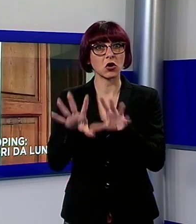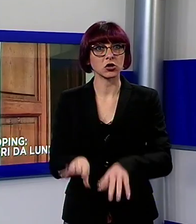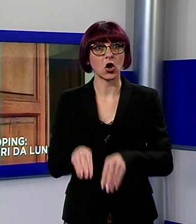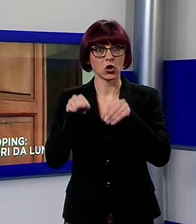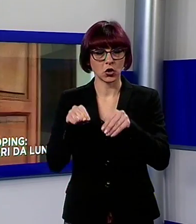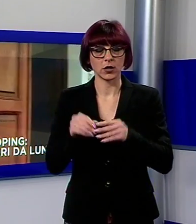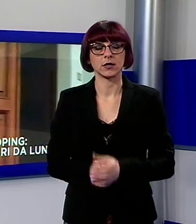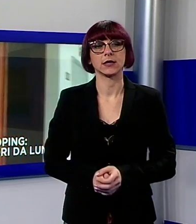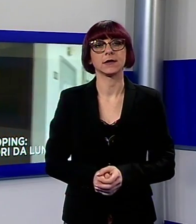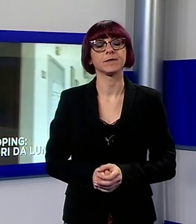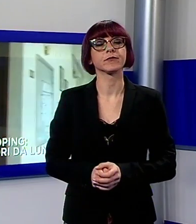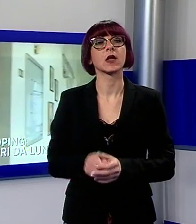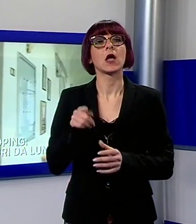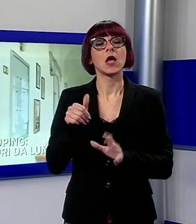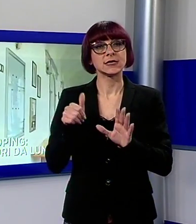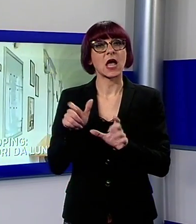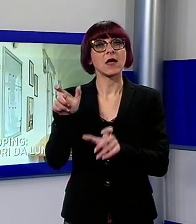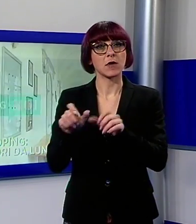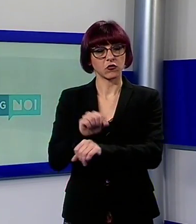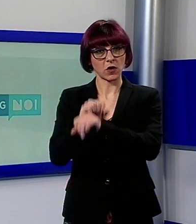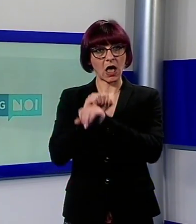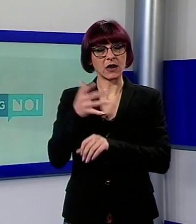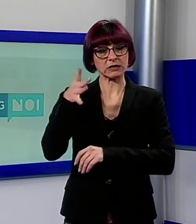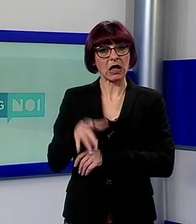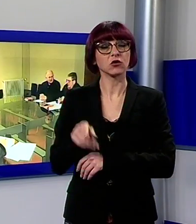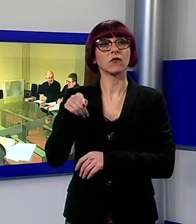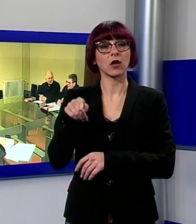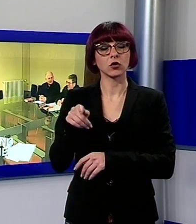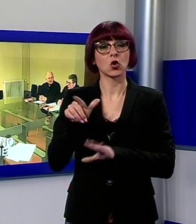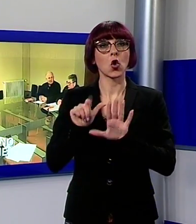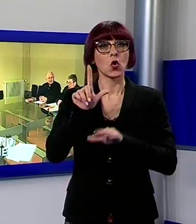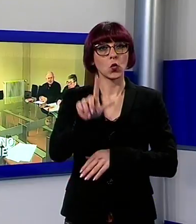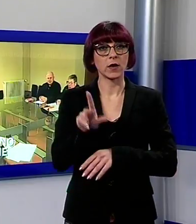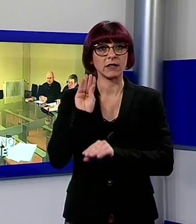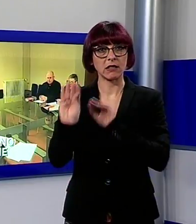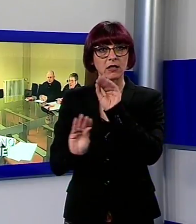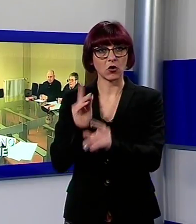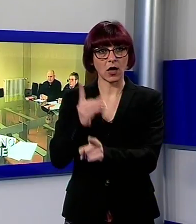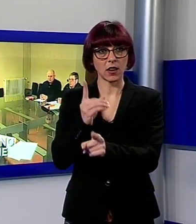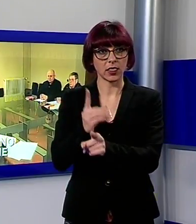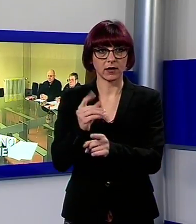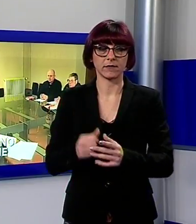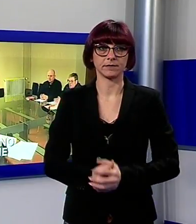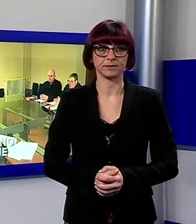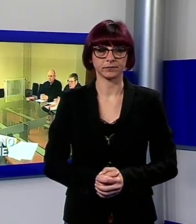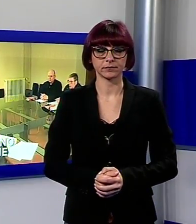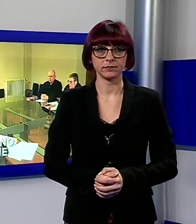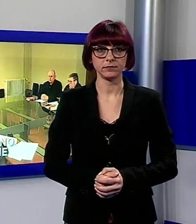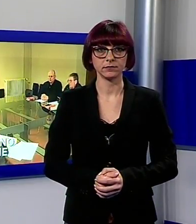dopanti somministrate ai giovani ciclisti. Come cambiano le parrocchie? L'arcivescovo Castellani difende il